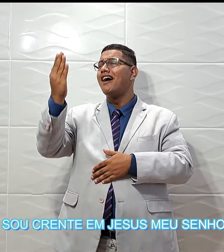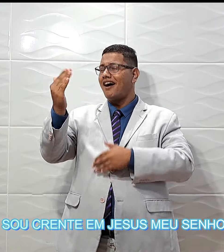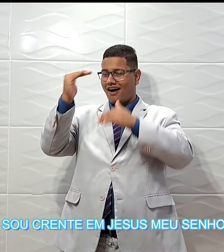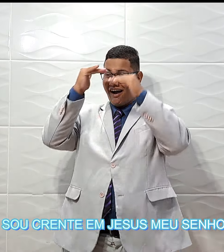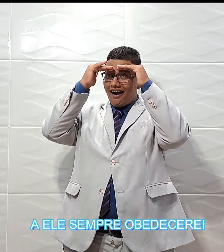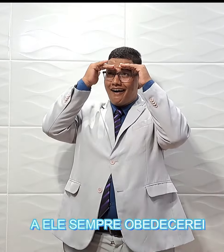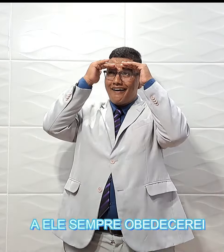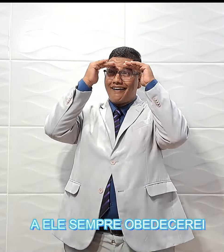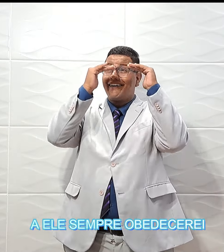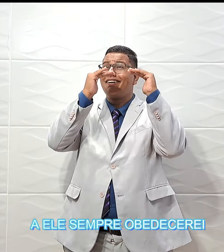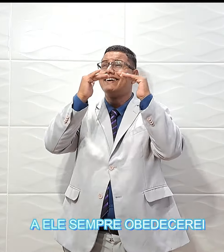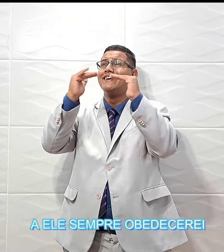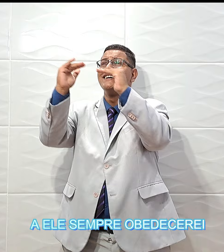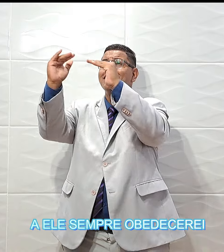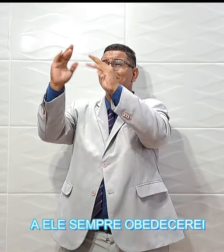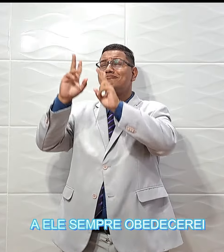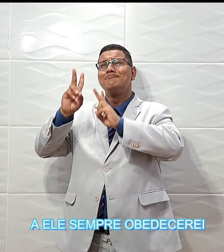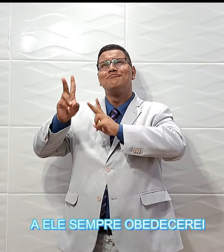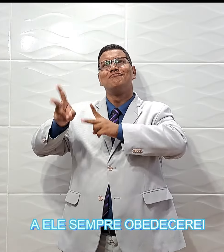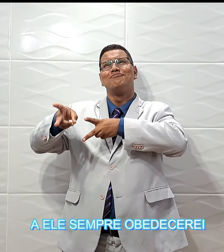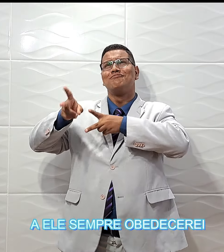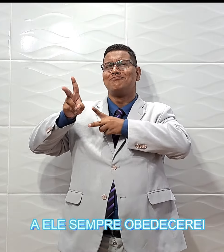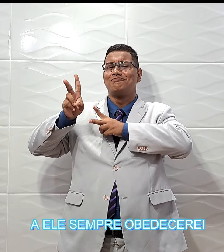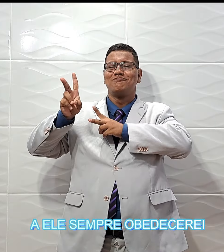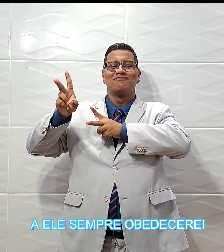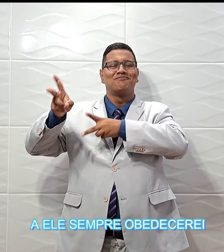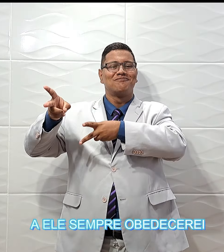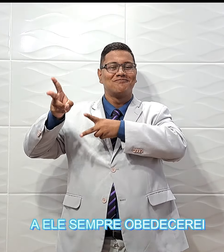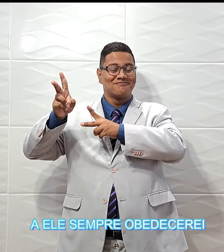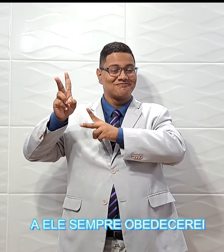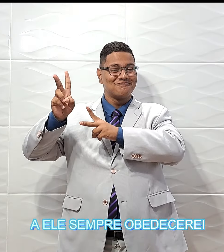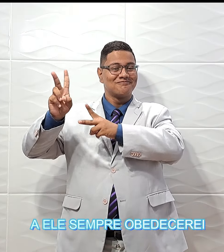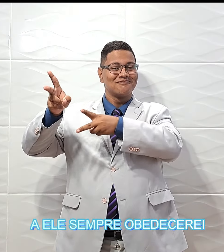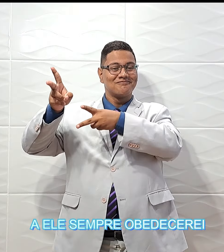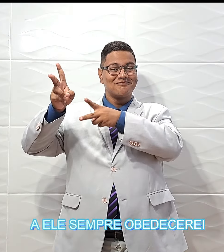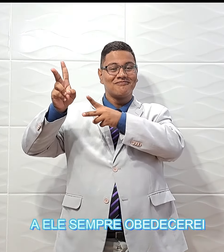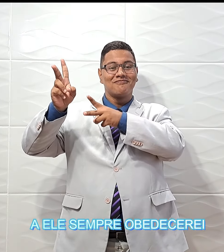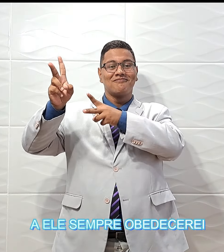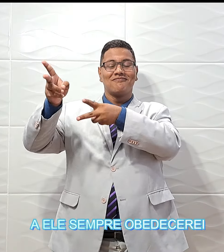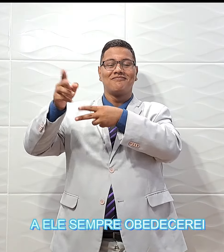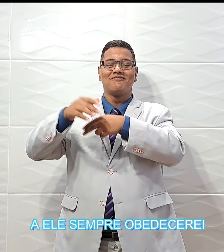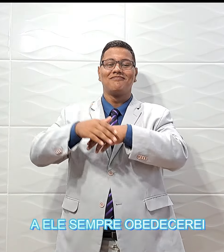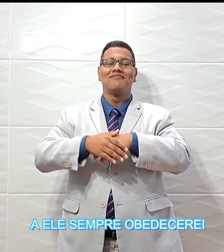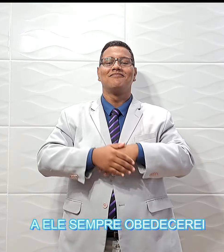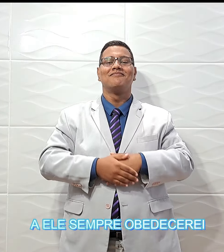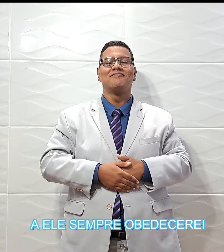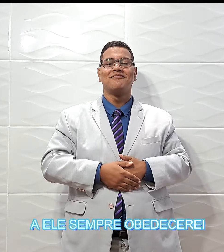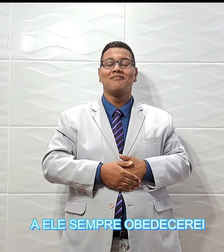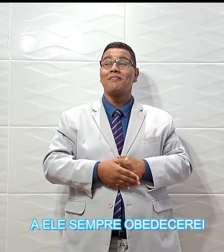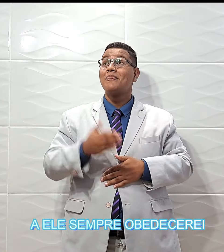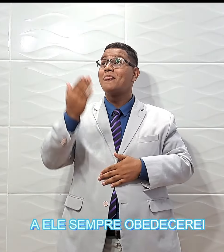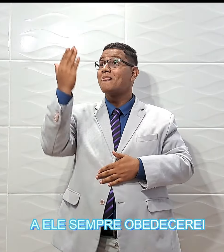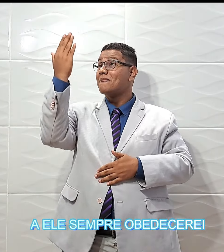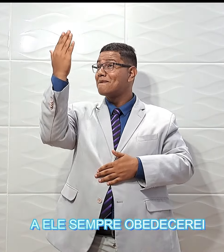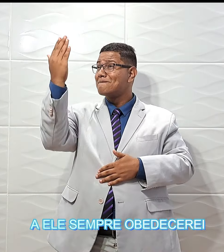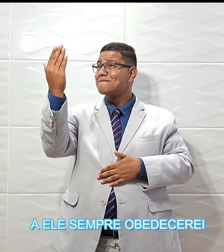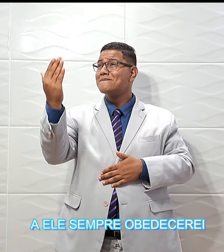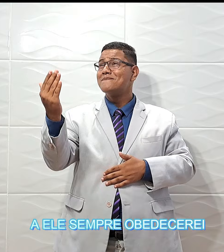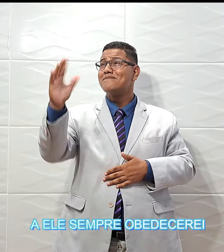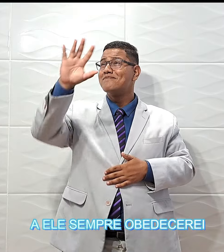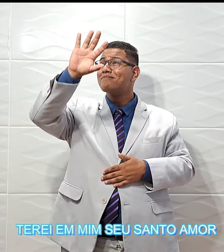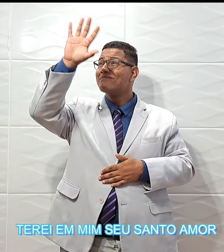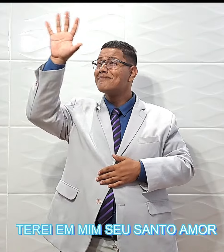A Ele sempre obedecerei